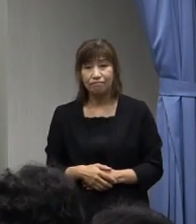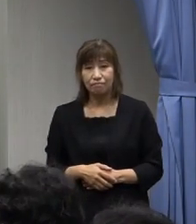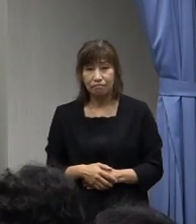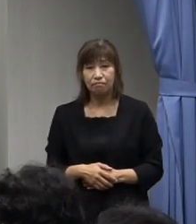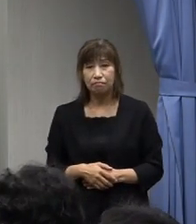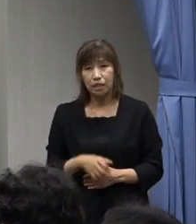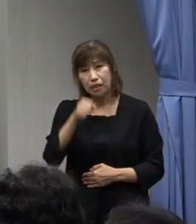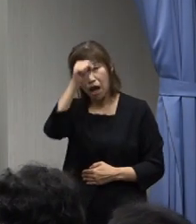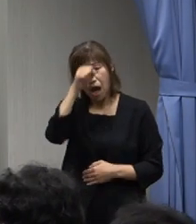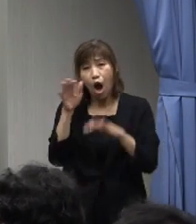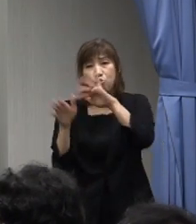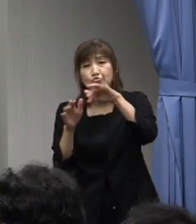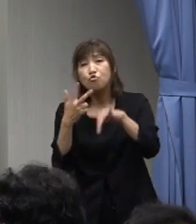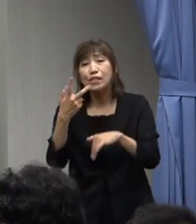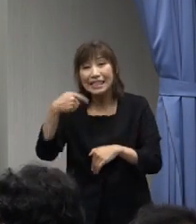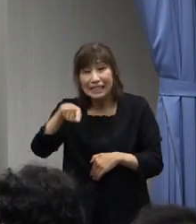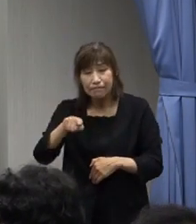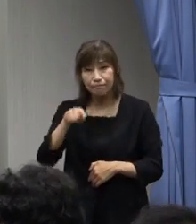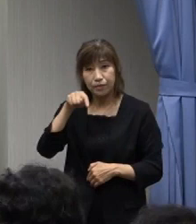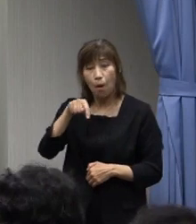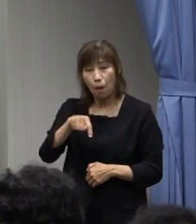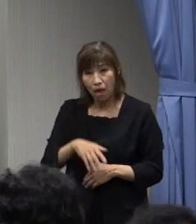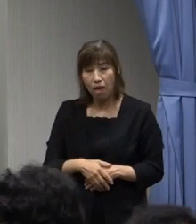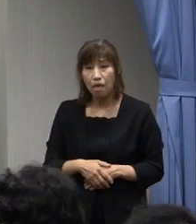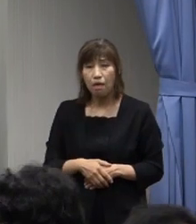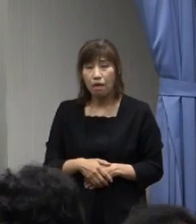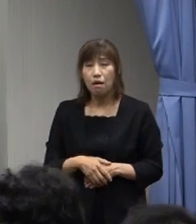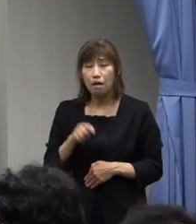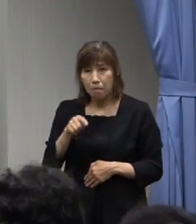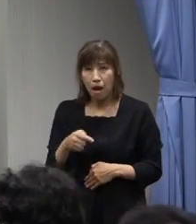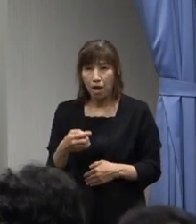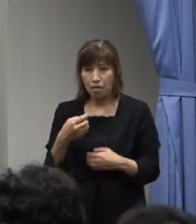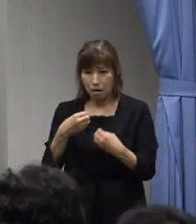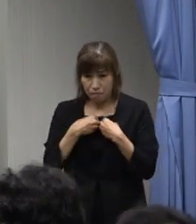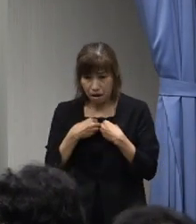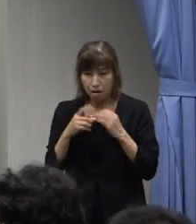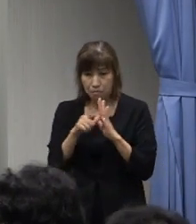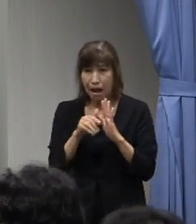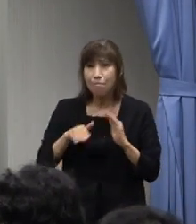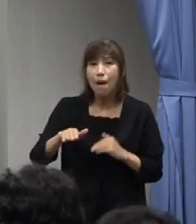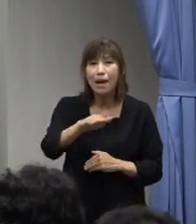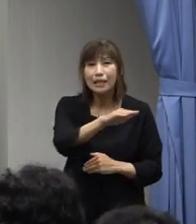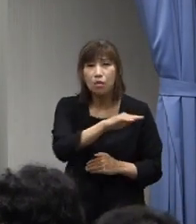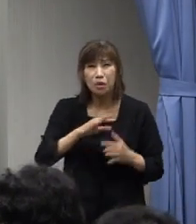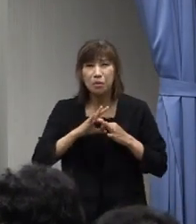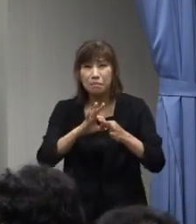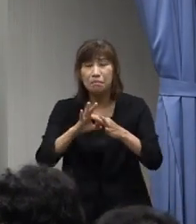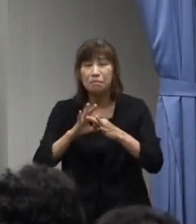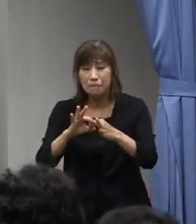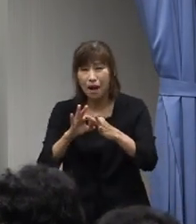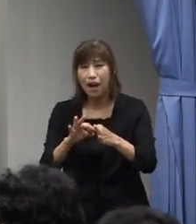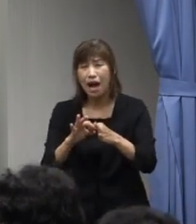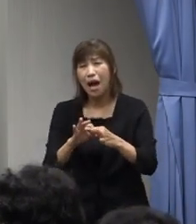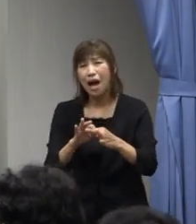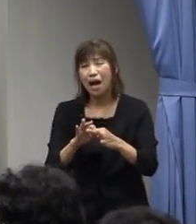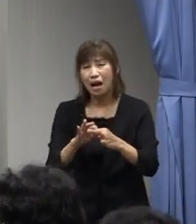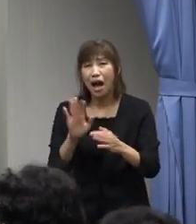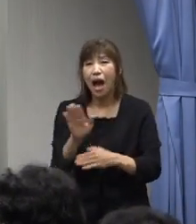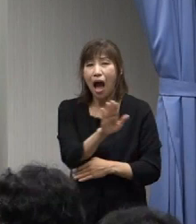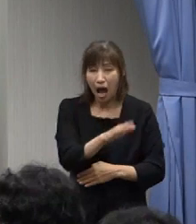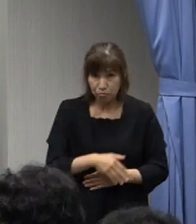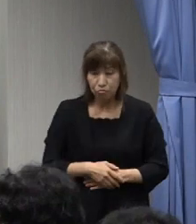ども、風疹はやはり周囲に与える影響が非常に大きいです。啓発動画を今、